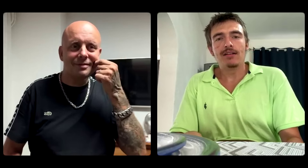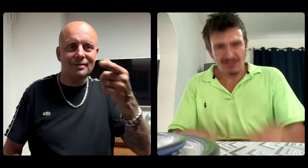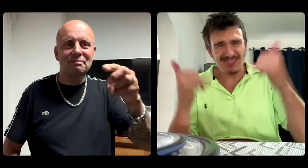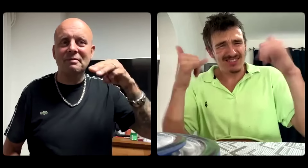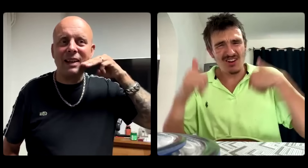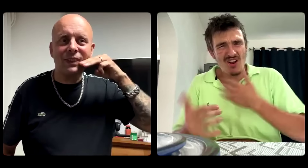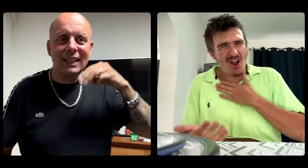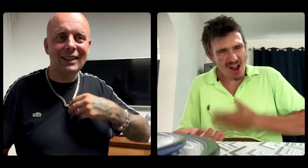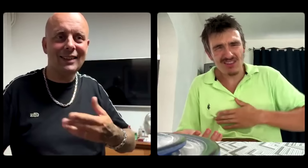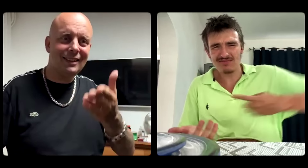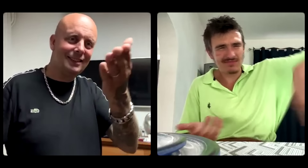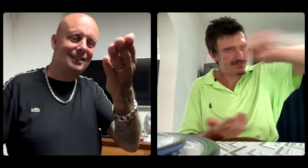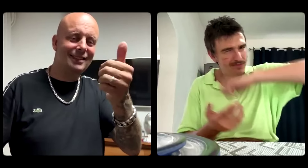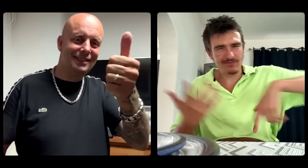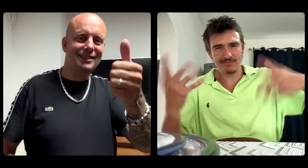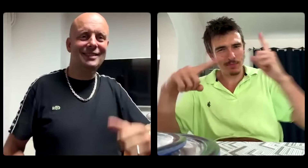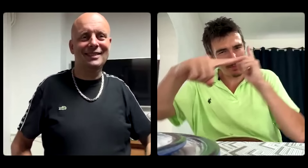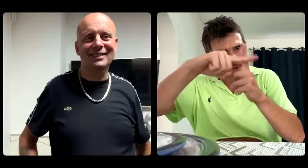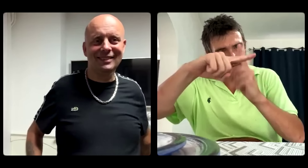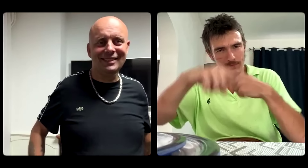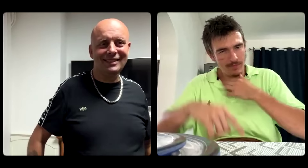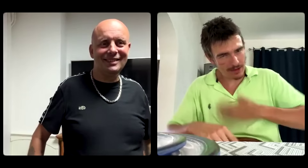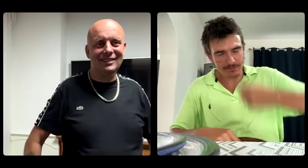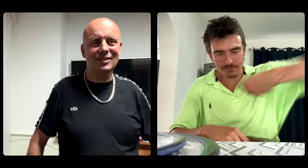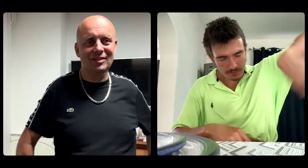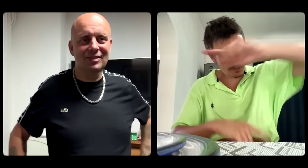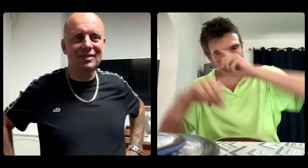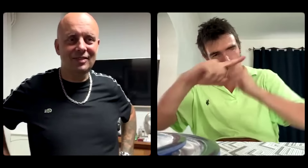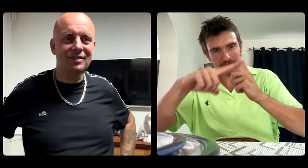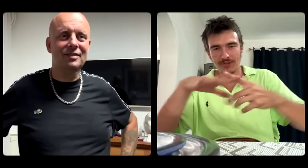Ja, aangezien je het toch niet belangrijk vindt.